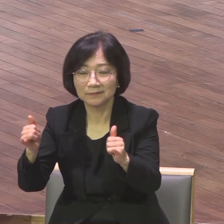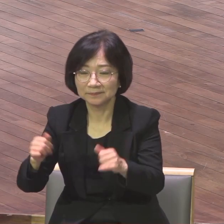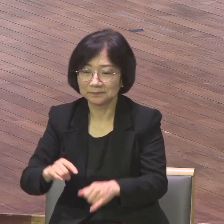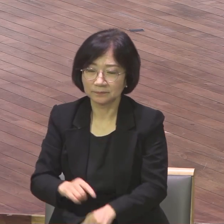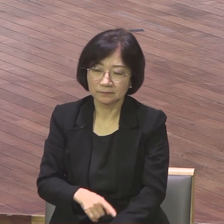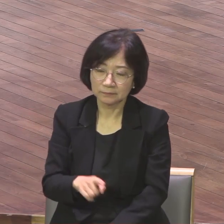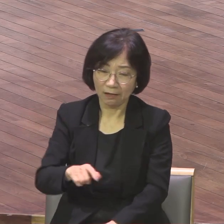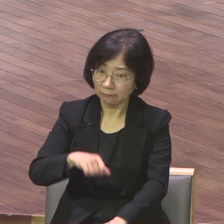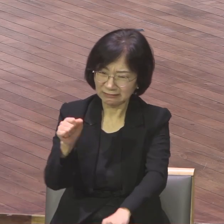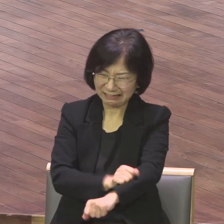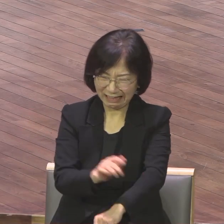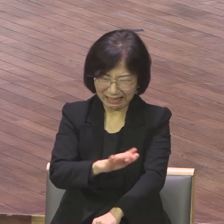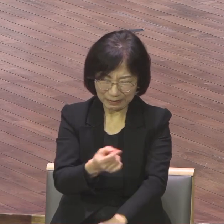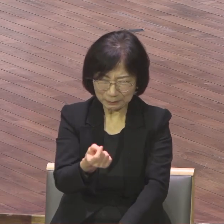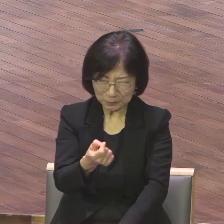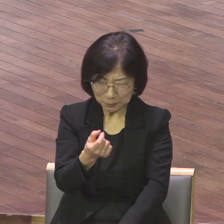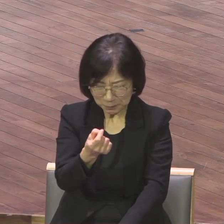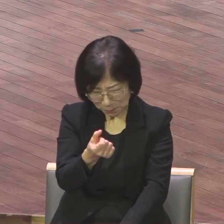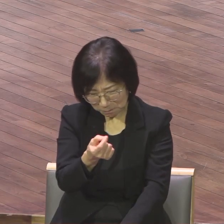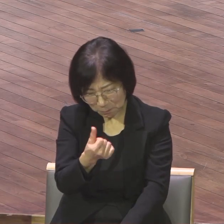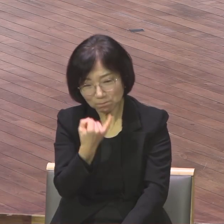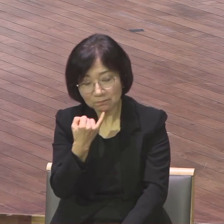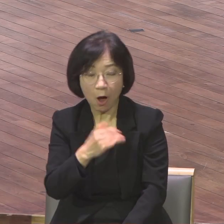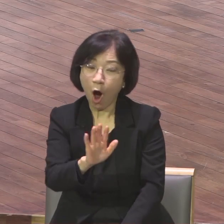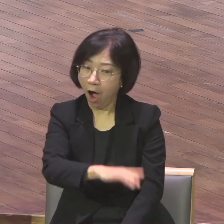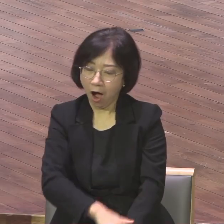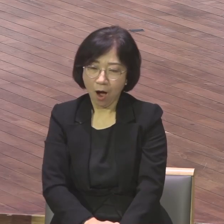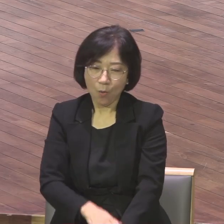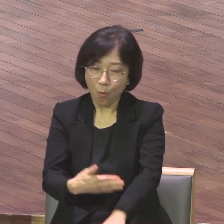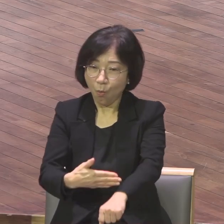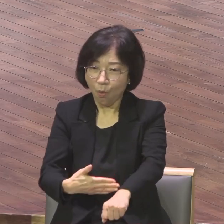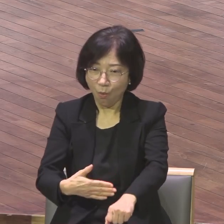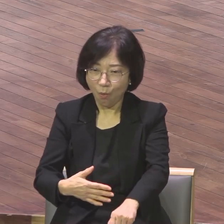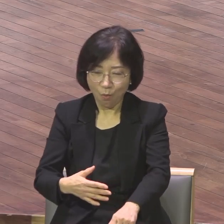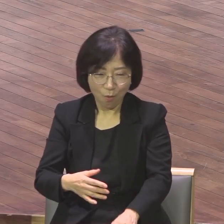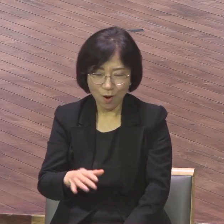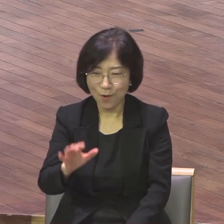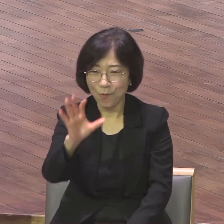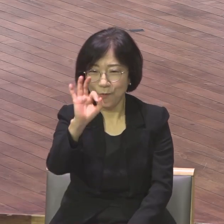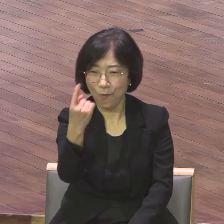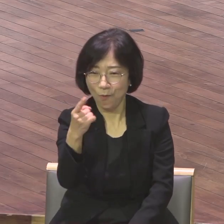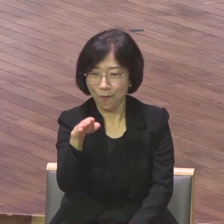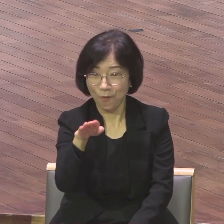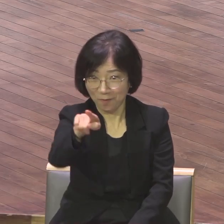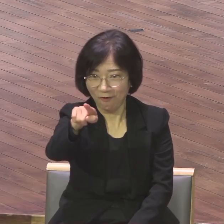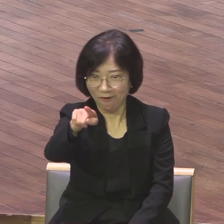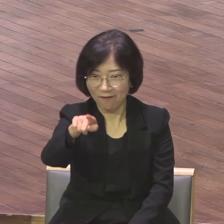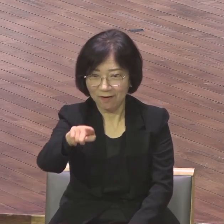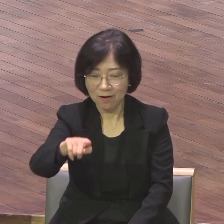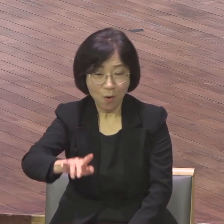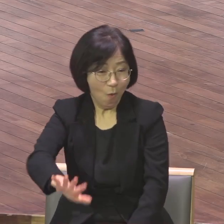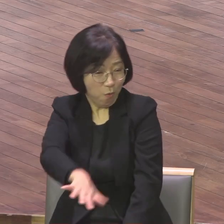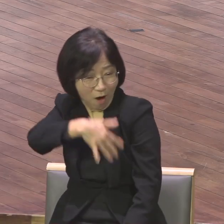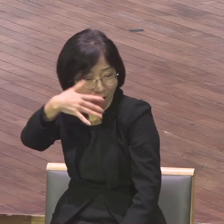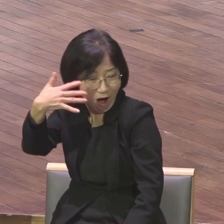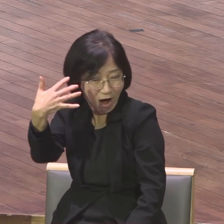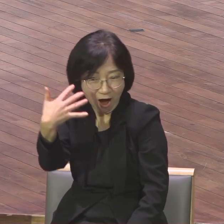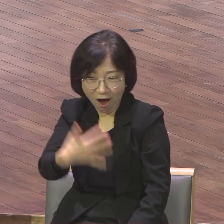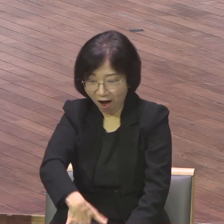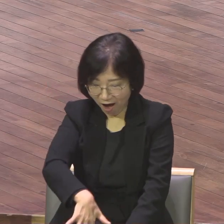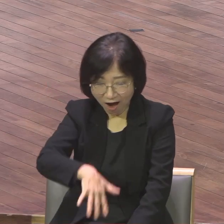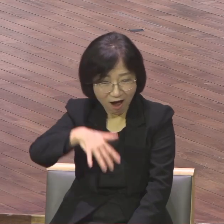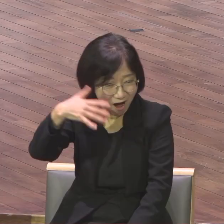perfect, wonderful 이런 단어를 많이 써요. 여러분 자식들 보고 여러분 뭐 wonderful, perfect 이런 말 쓴 적